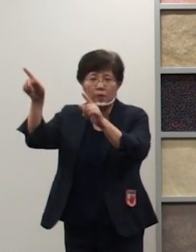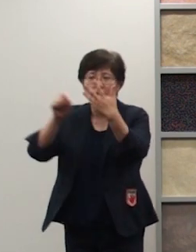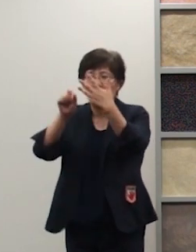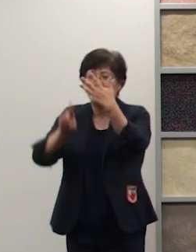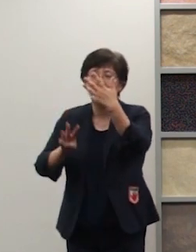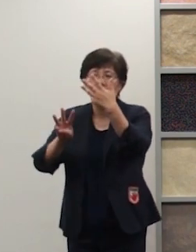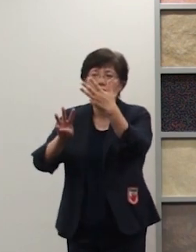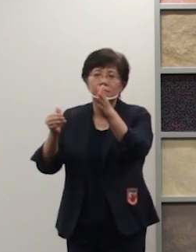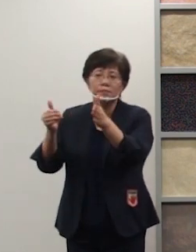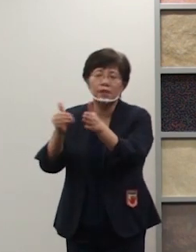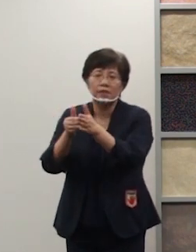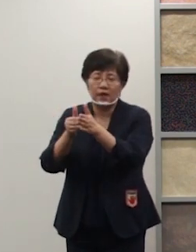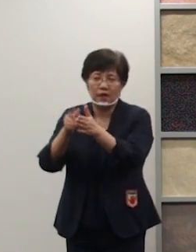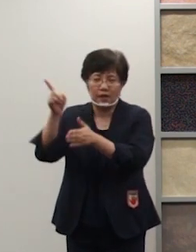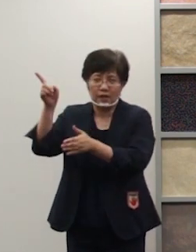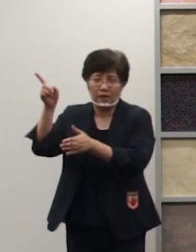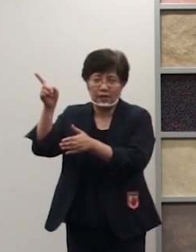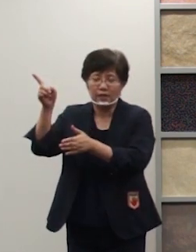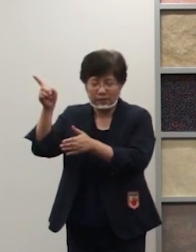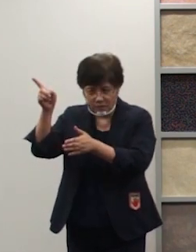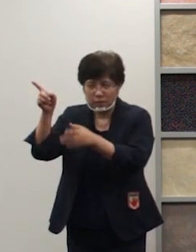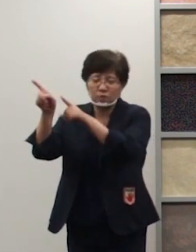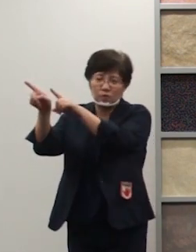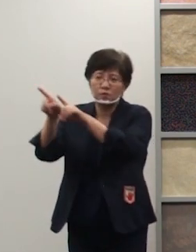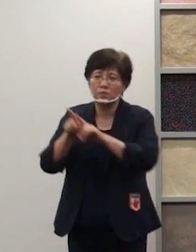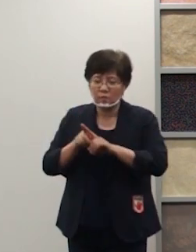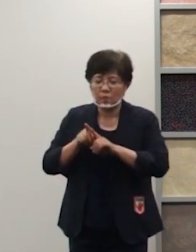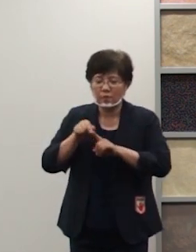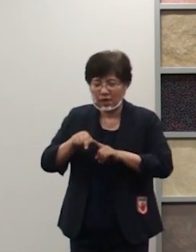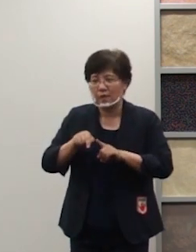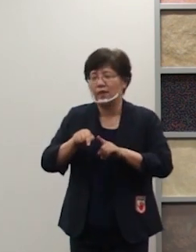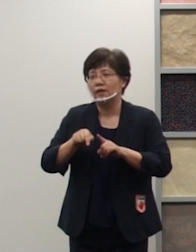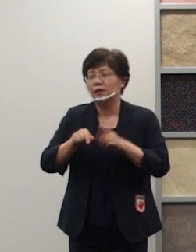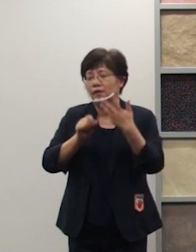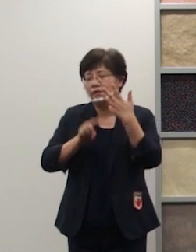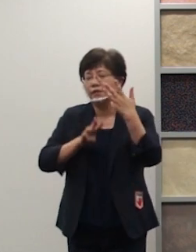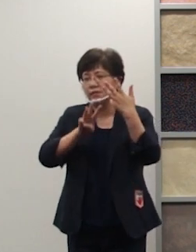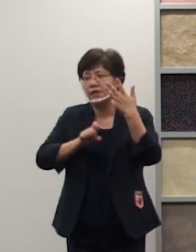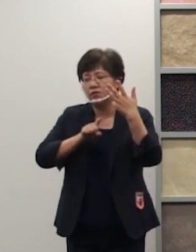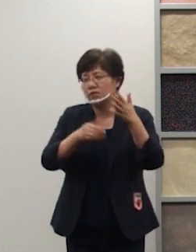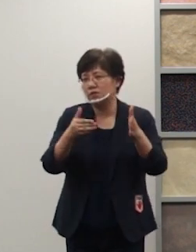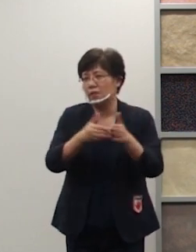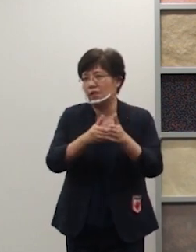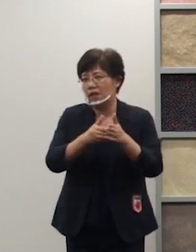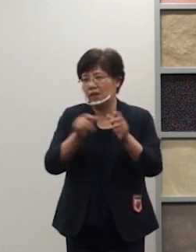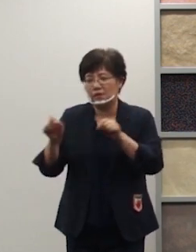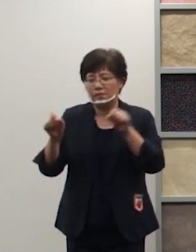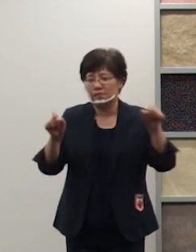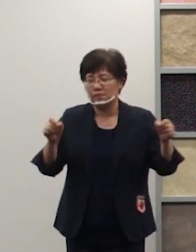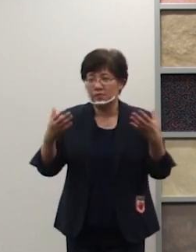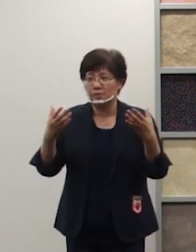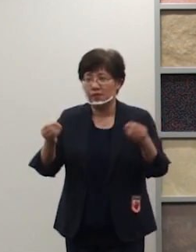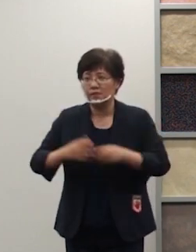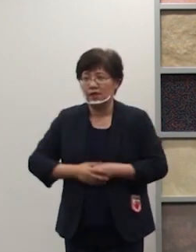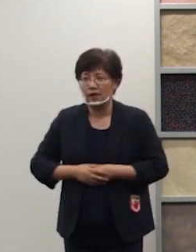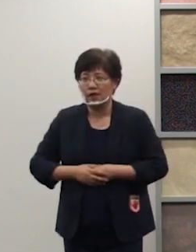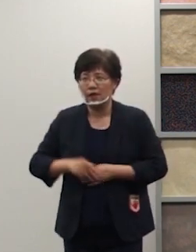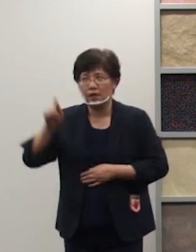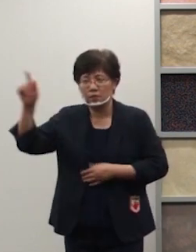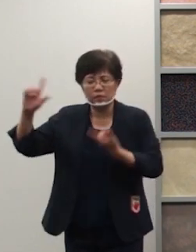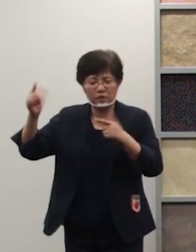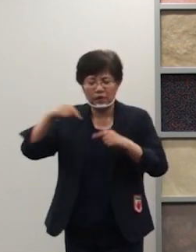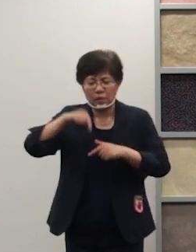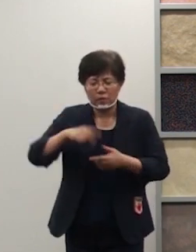になっておりますので、とりあえず、そこで通知を、そこを合わせる、ずらす理由というものが見当たらないものです